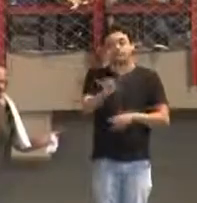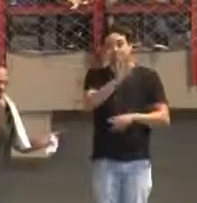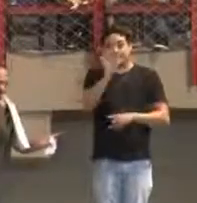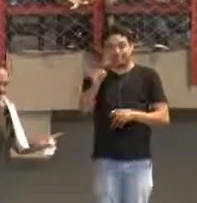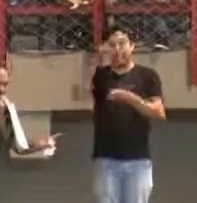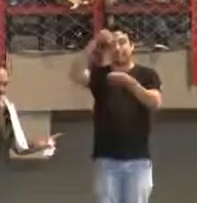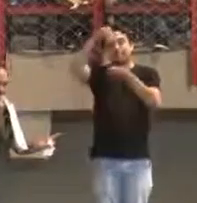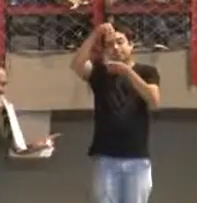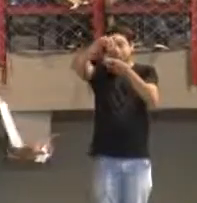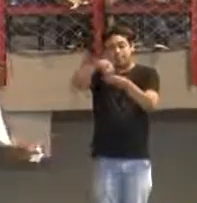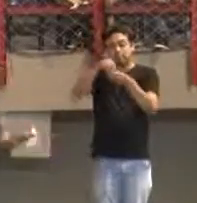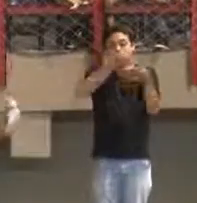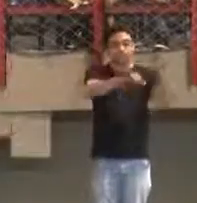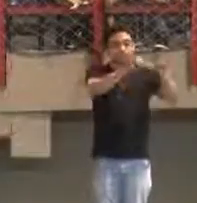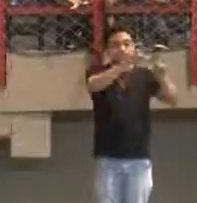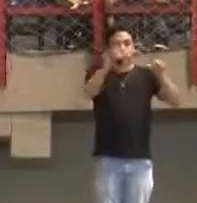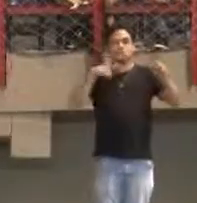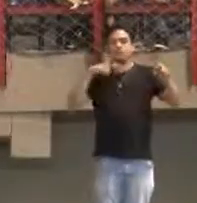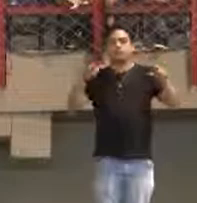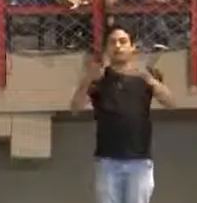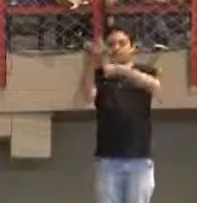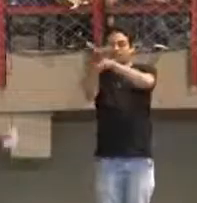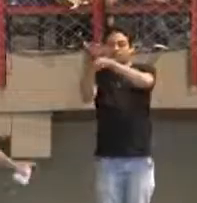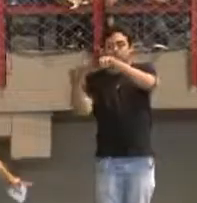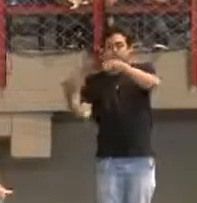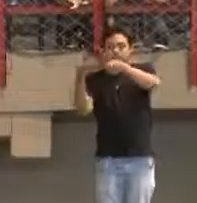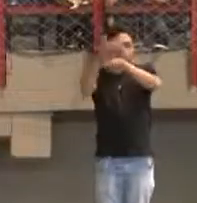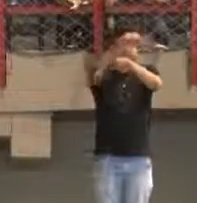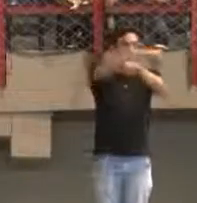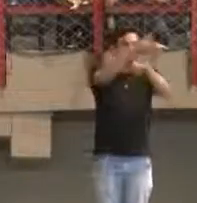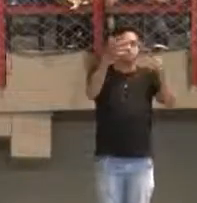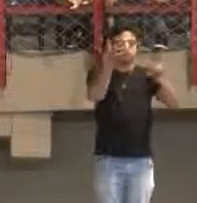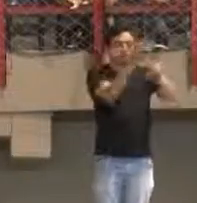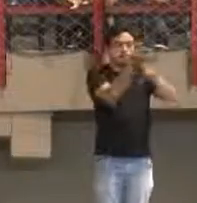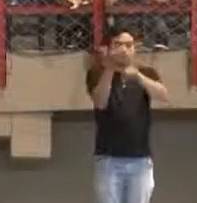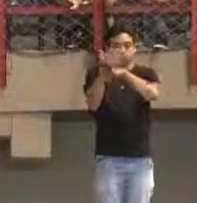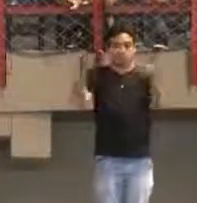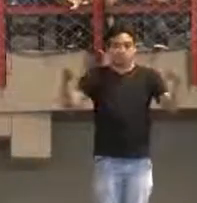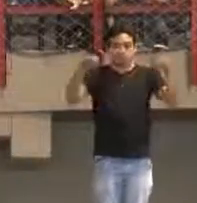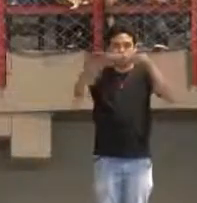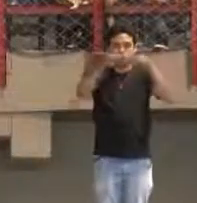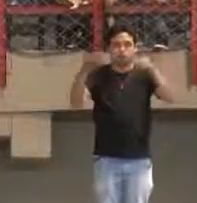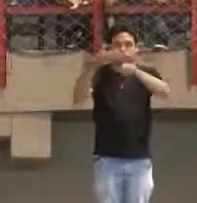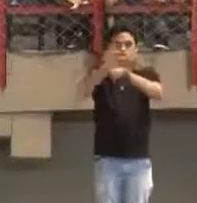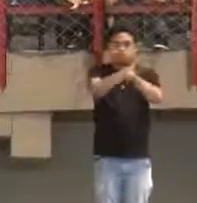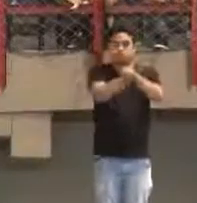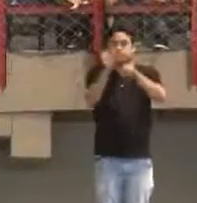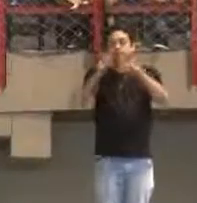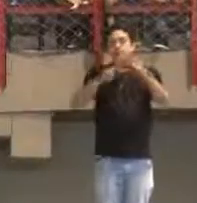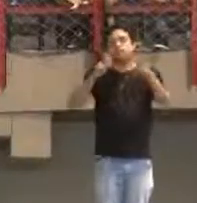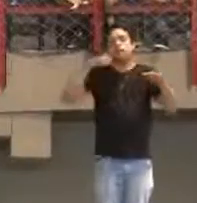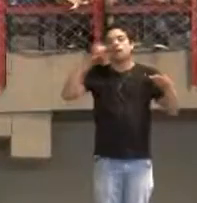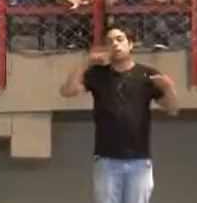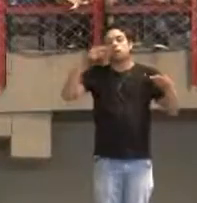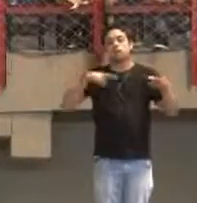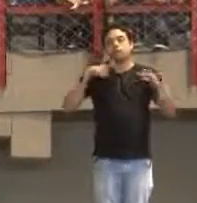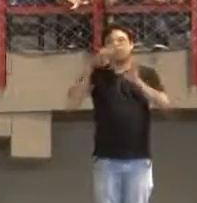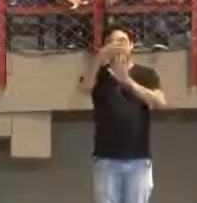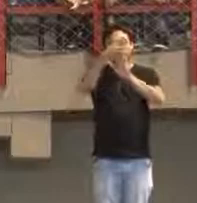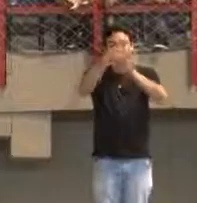química transversalidade que é quando um assunto toca outro e quando um autor lembra o outro